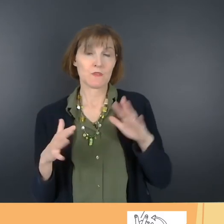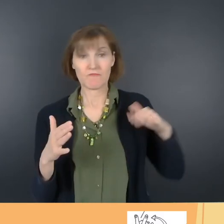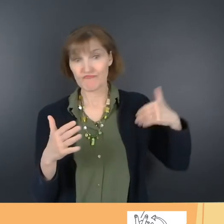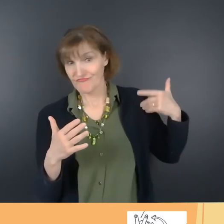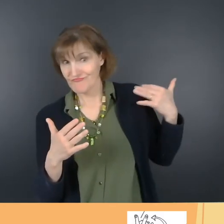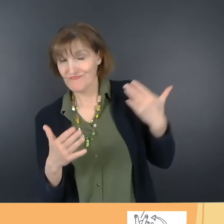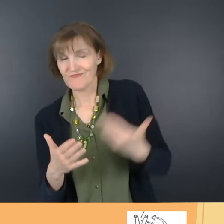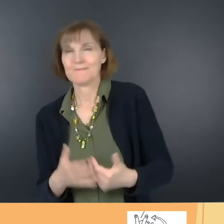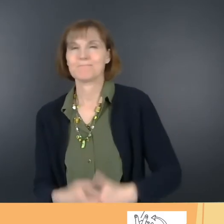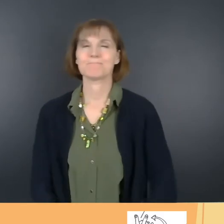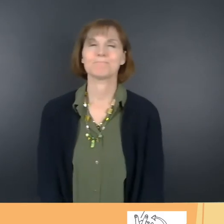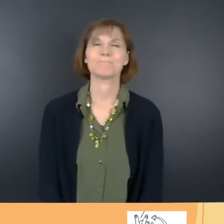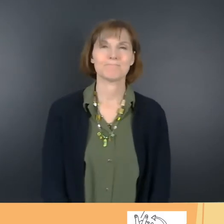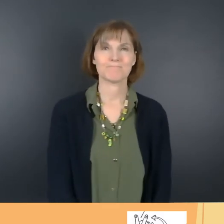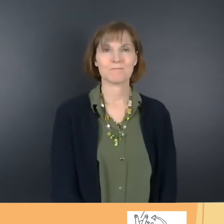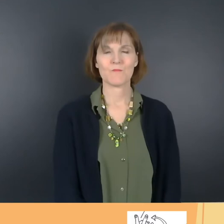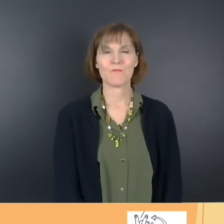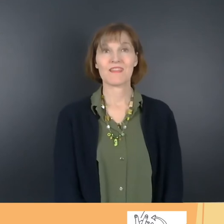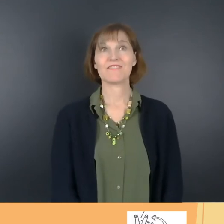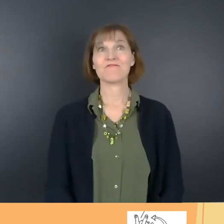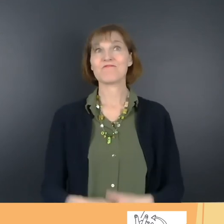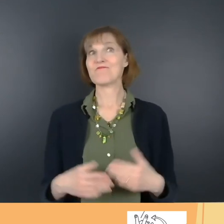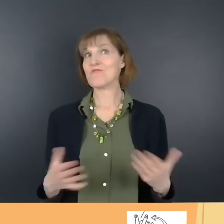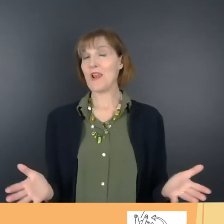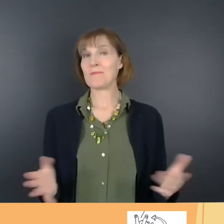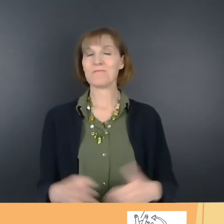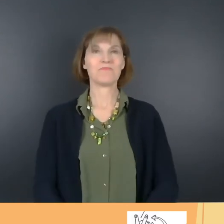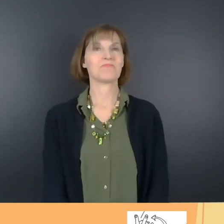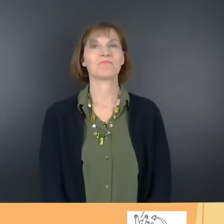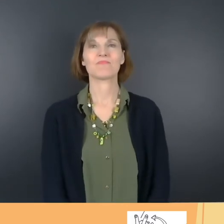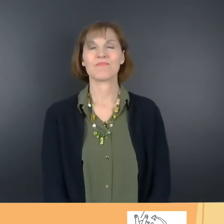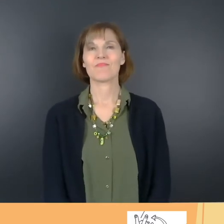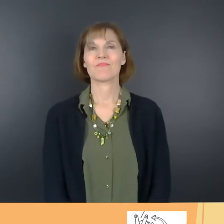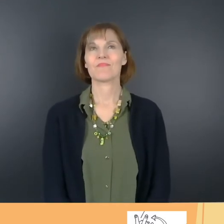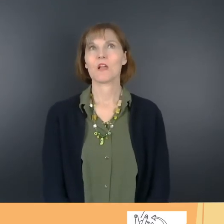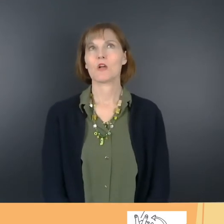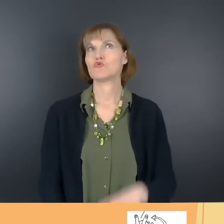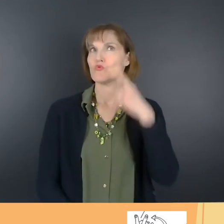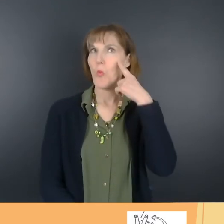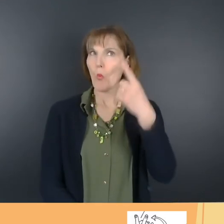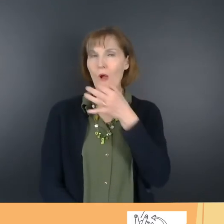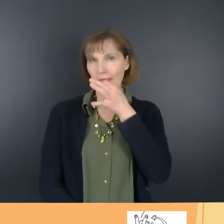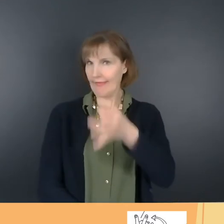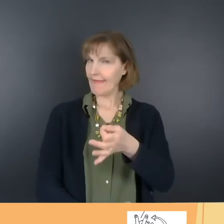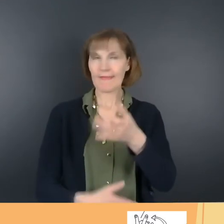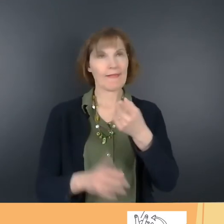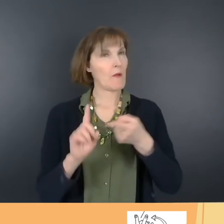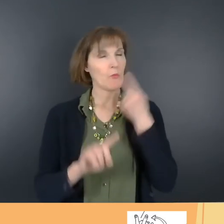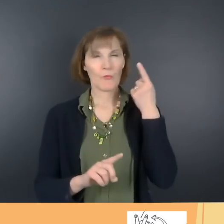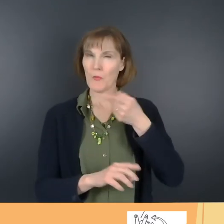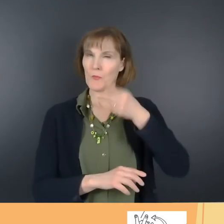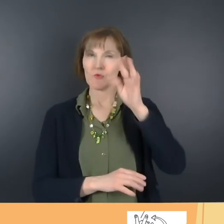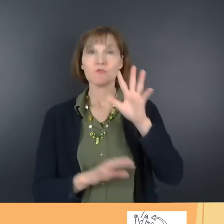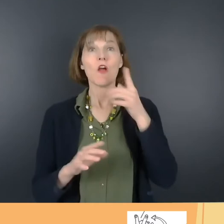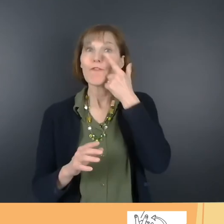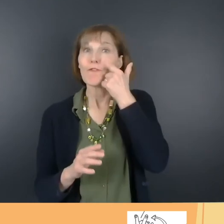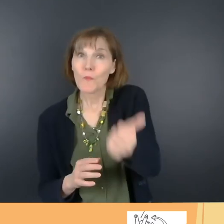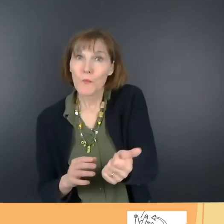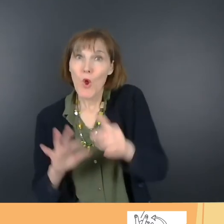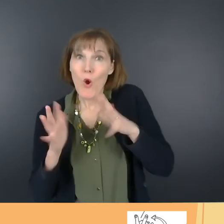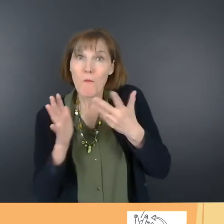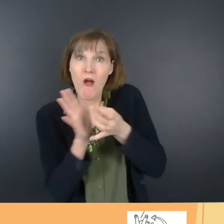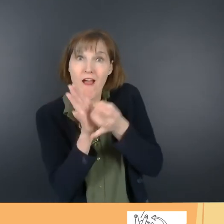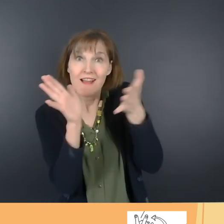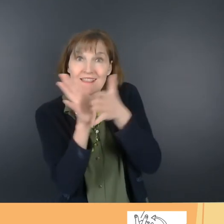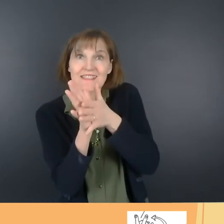2018, tout ce qui a déjà été fait, voilà. Voilà. Que vous dire encore ? Je crois que je vous ai dit l